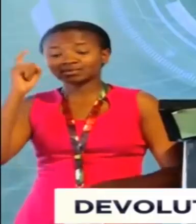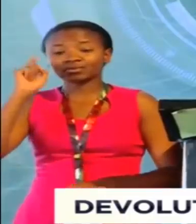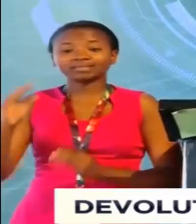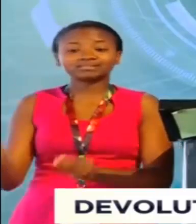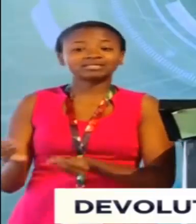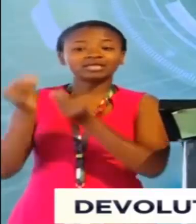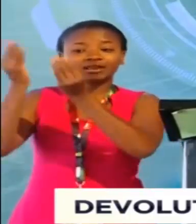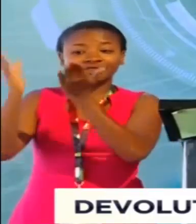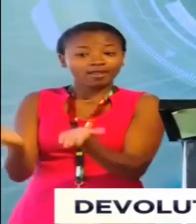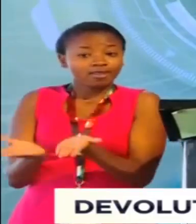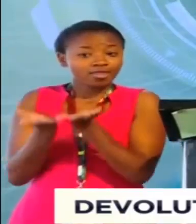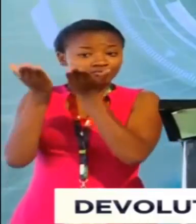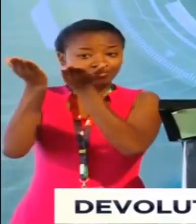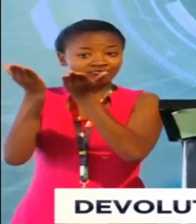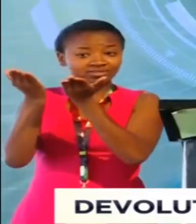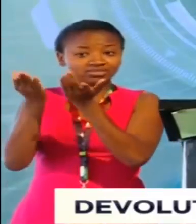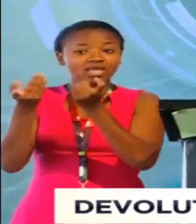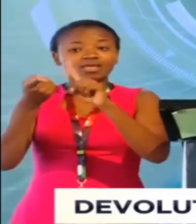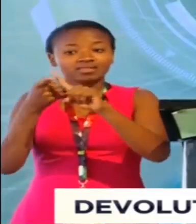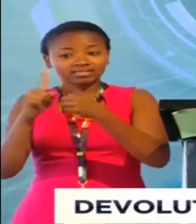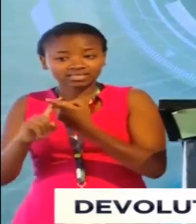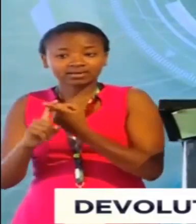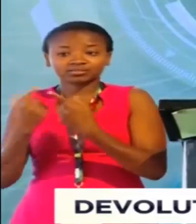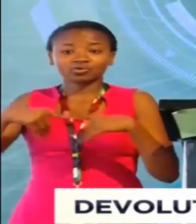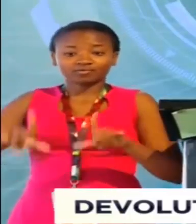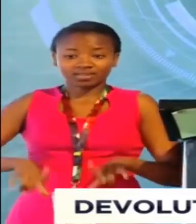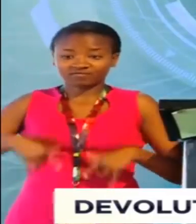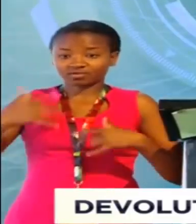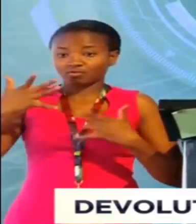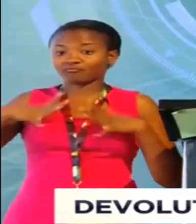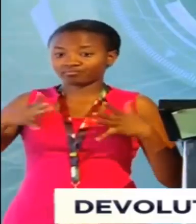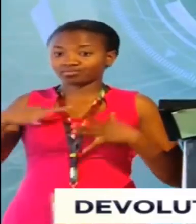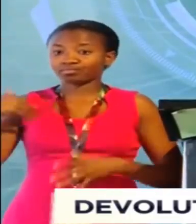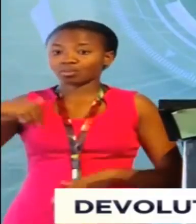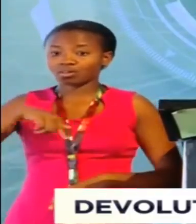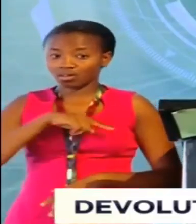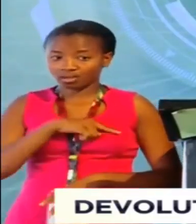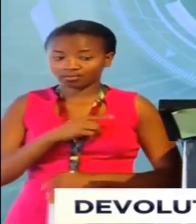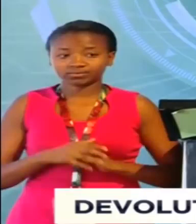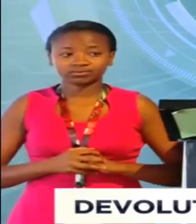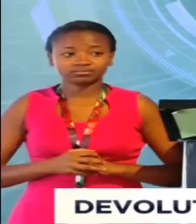measurable improvements in the standard of living of our people.